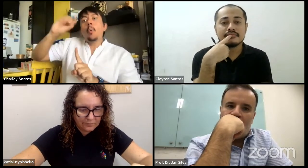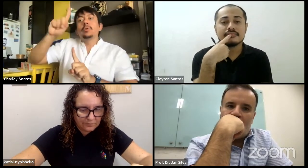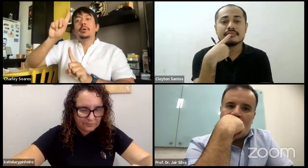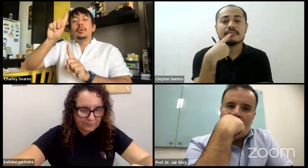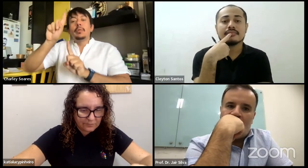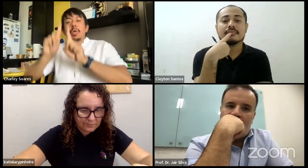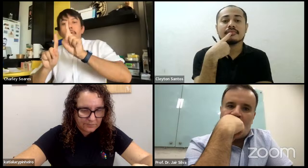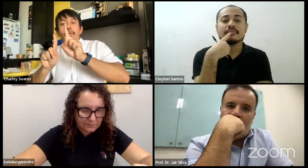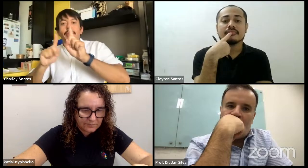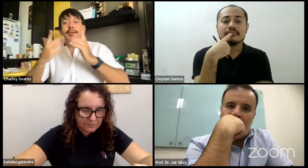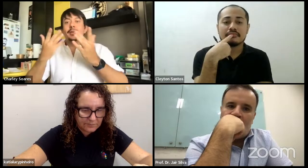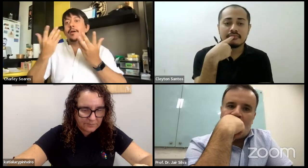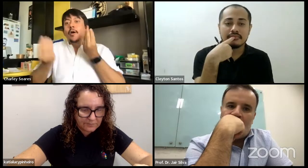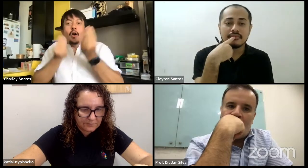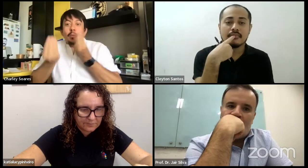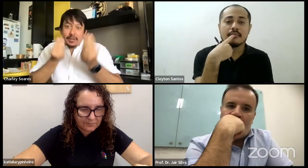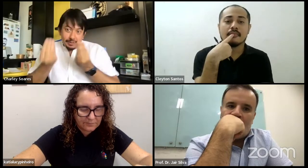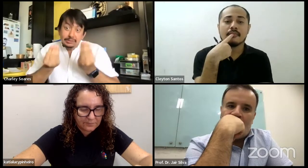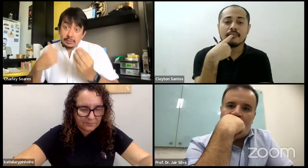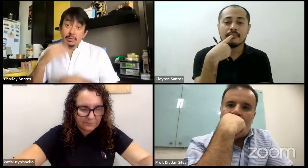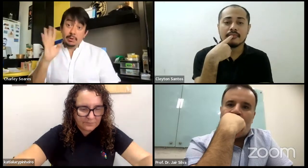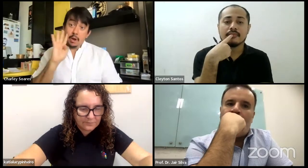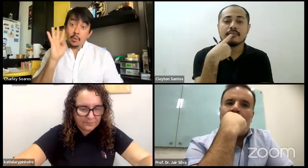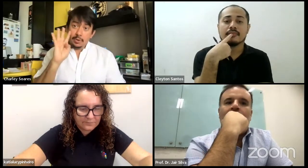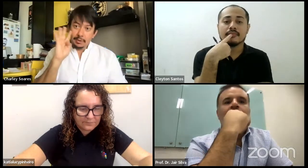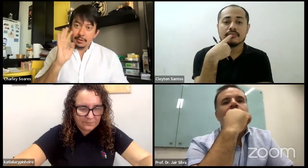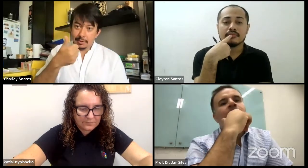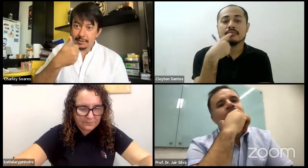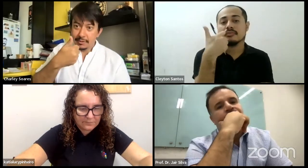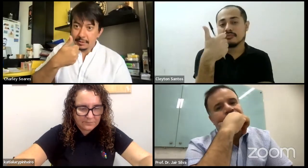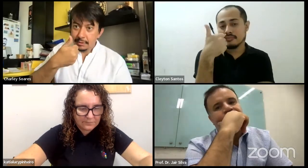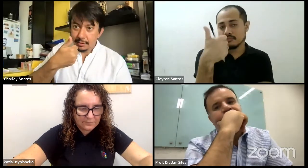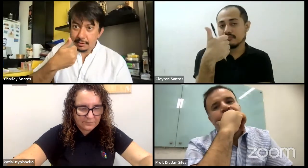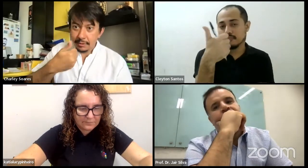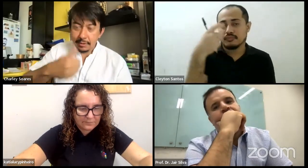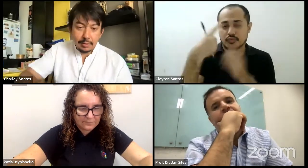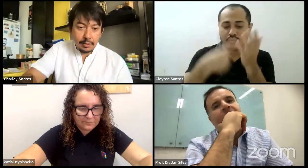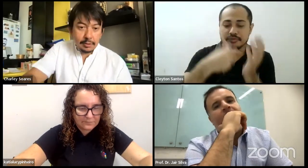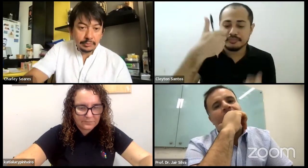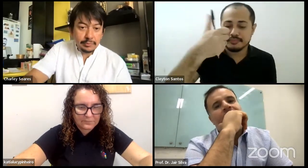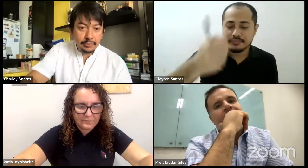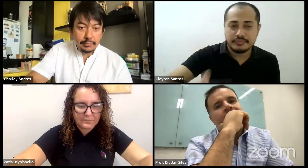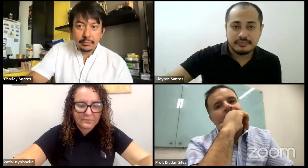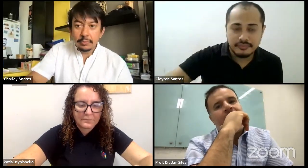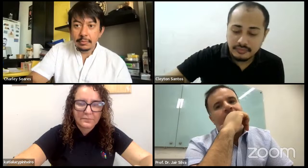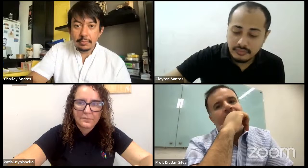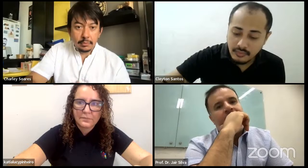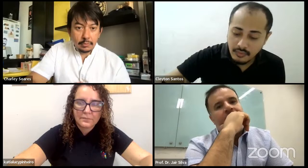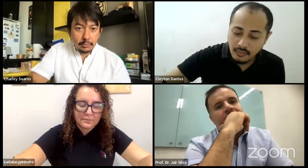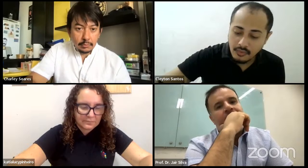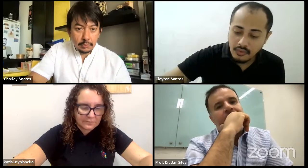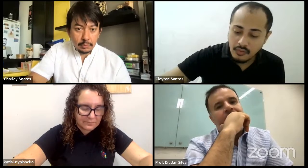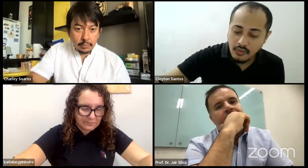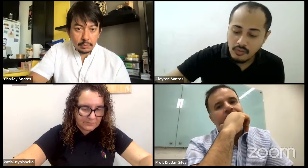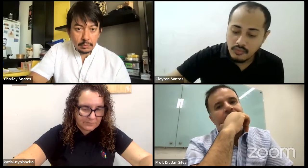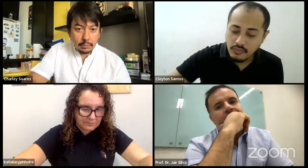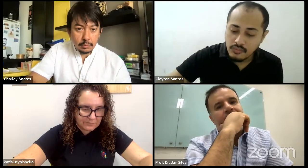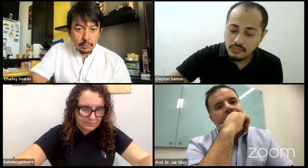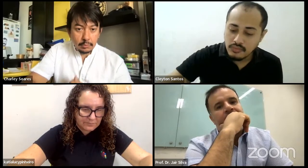você entender como funciona, quais são as diferenças, onde ocorre mais isso aqui no nosso território brasileiro.